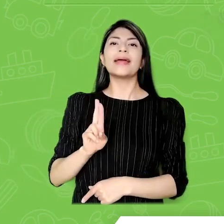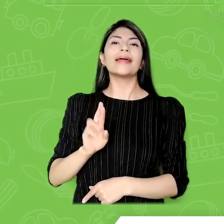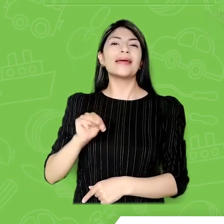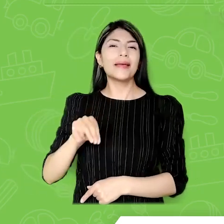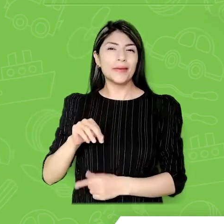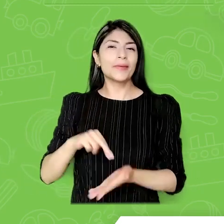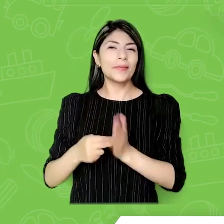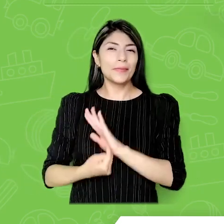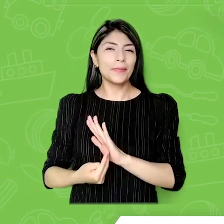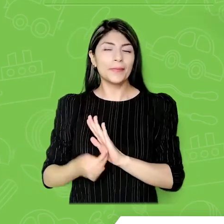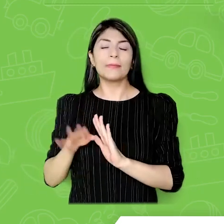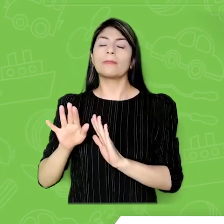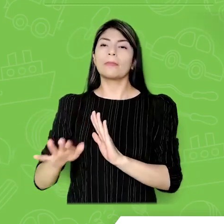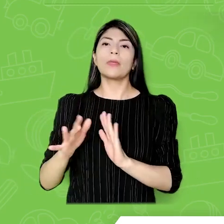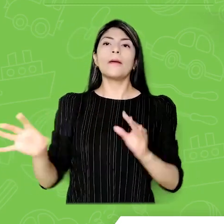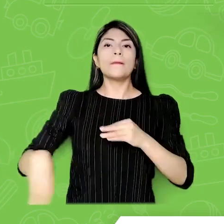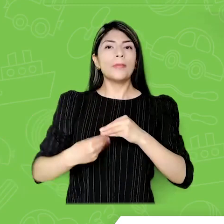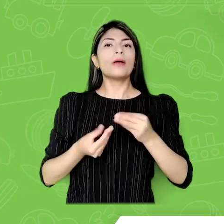de selección.